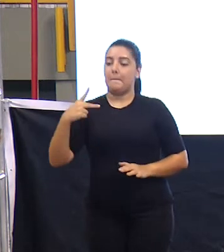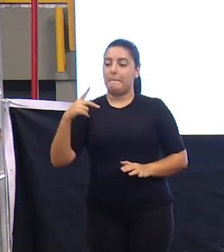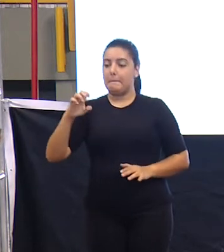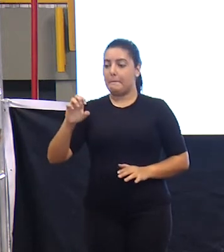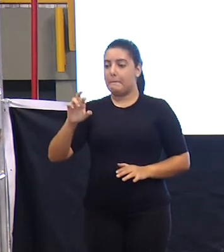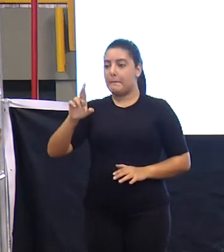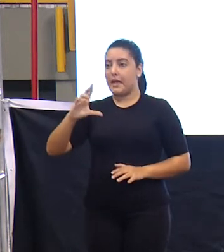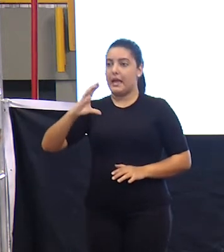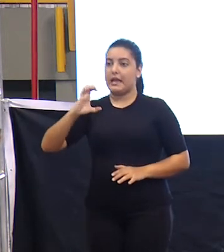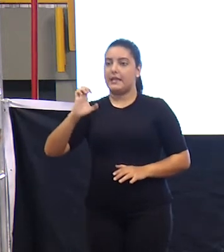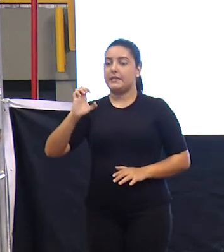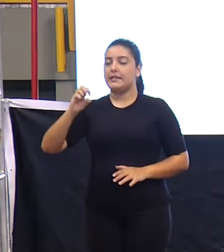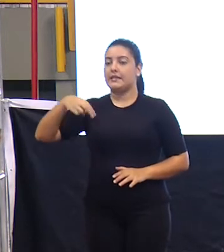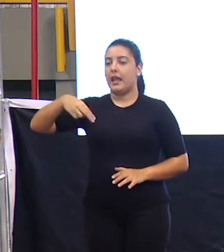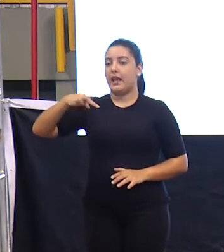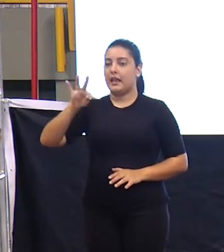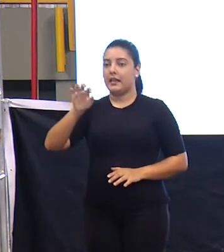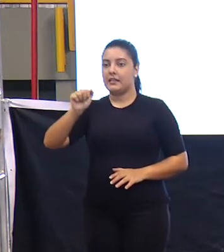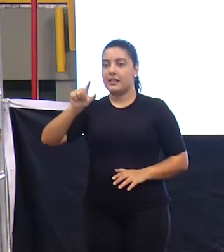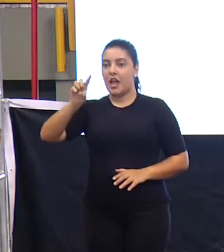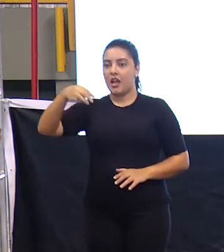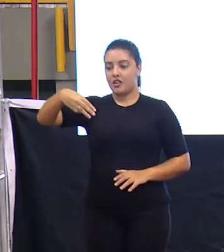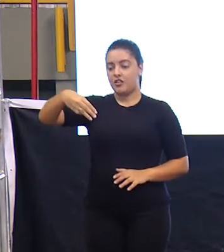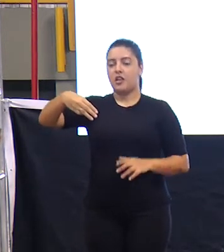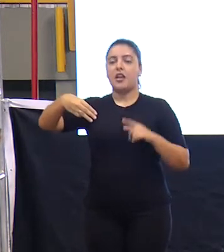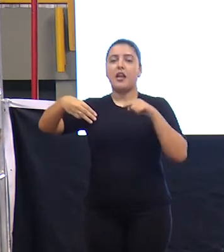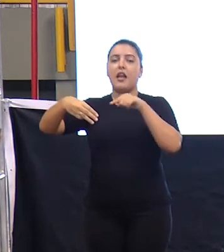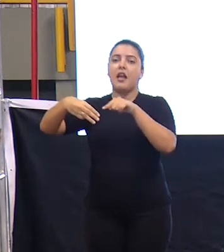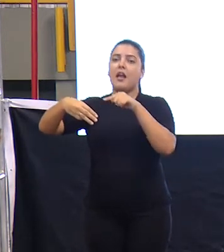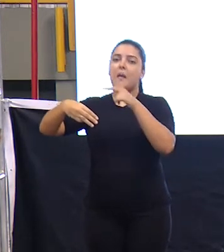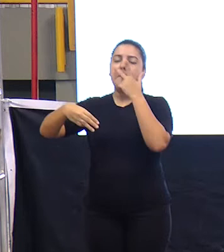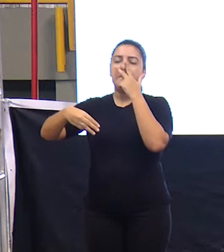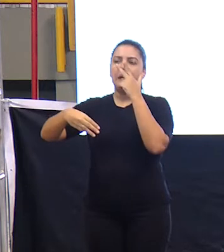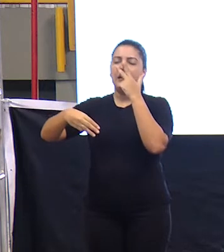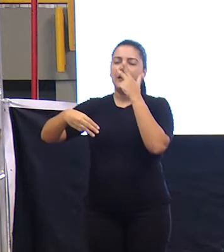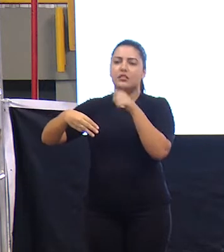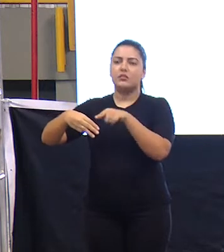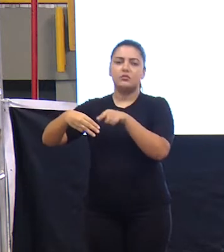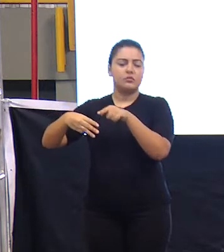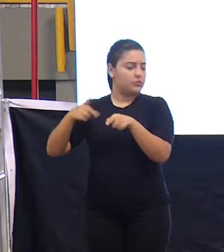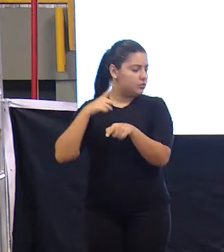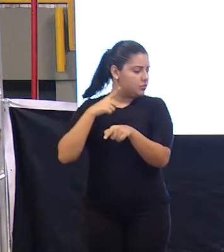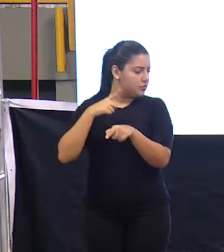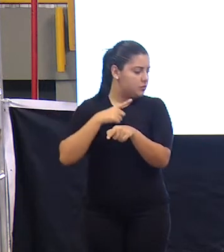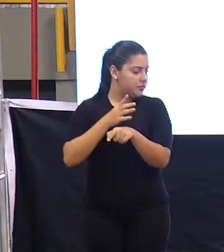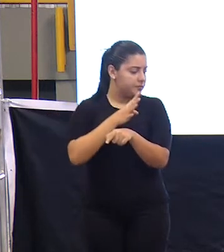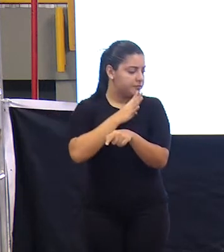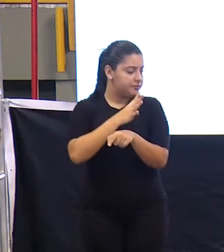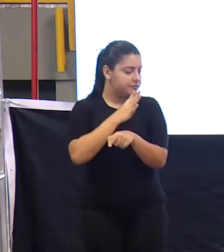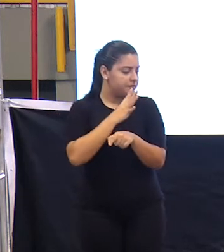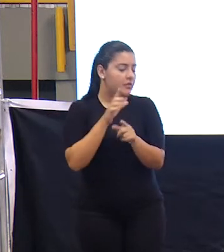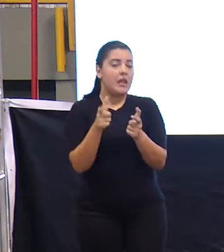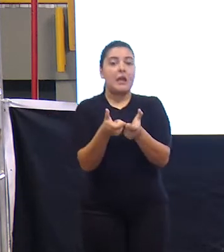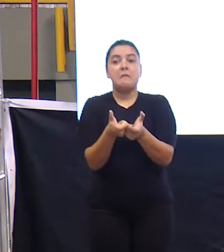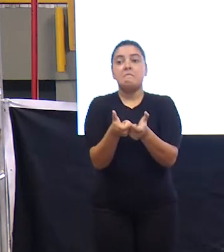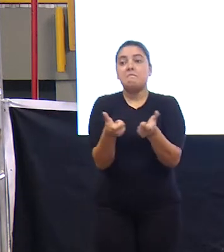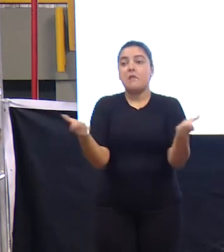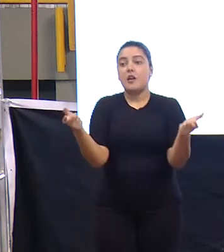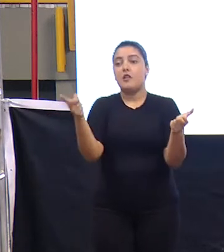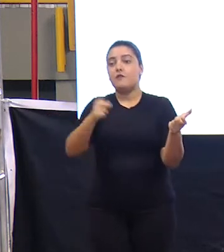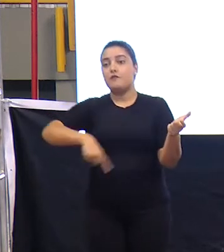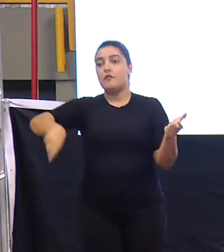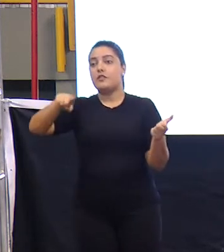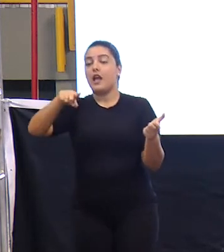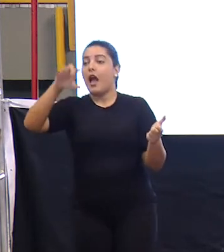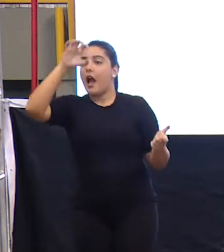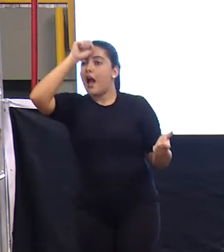mesma coisa, ela na verdade, a porcentagem, ela é uma fração. Só que eu sei que a grande maioria de vocês, quando foi